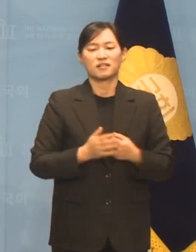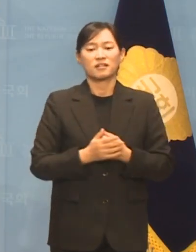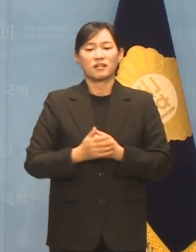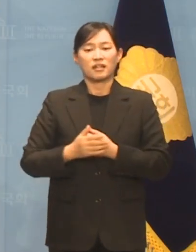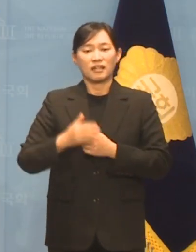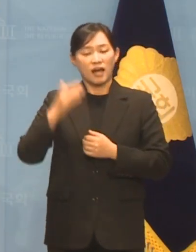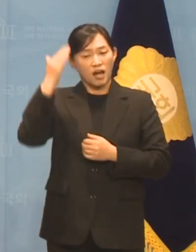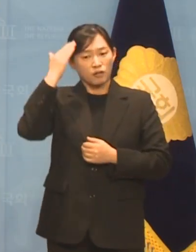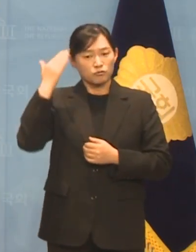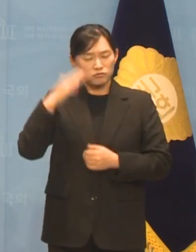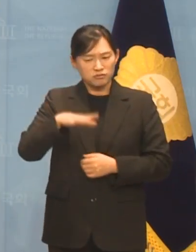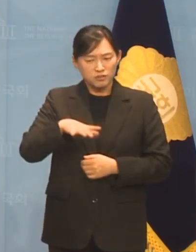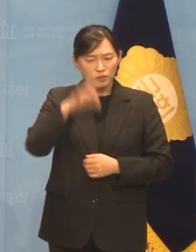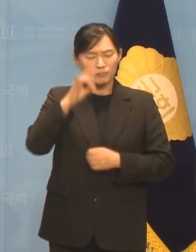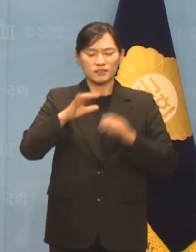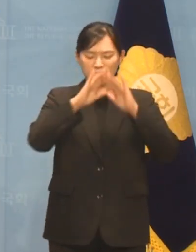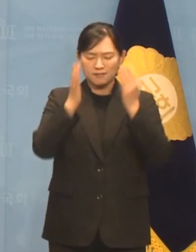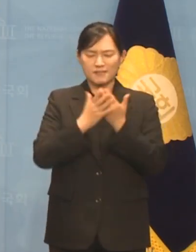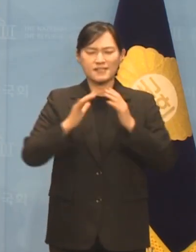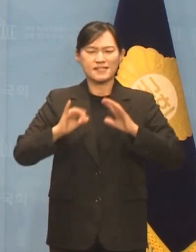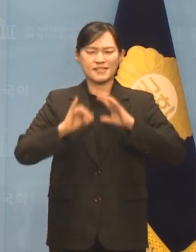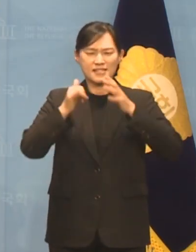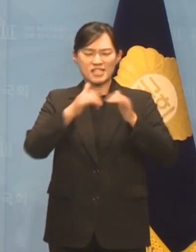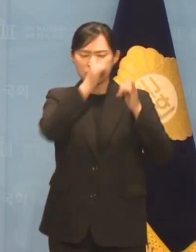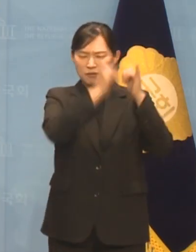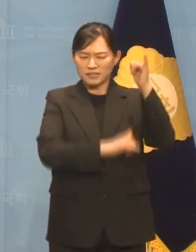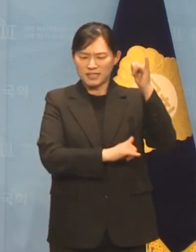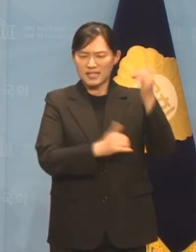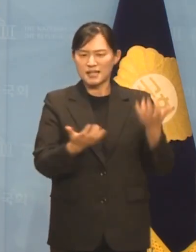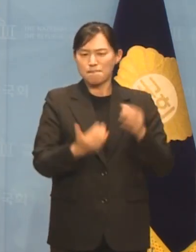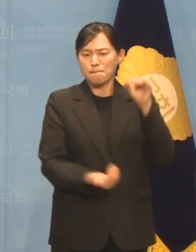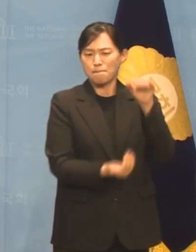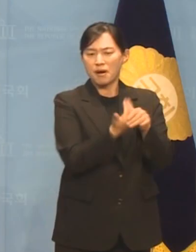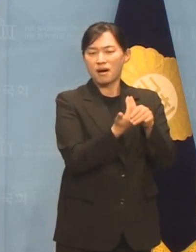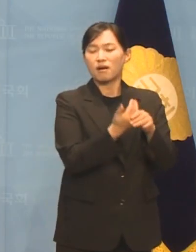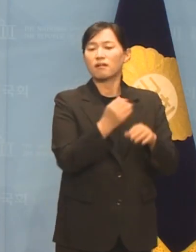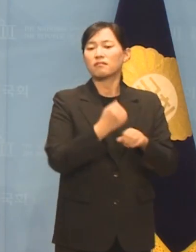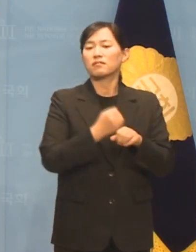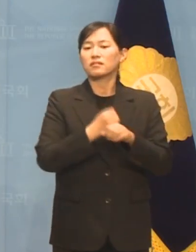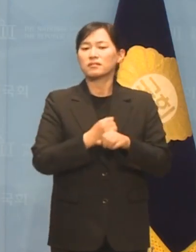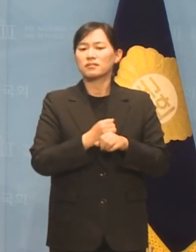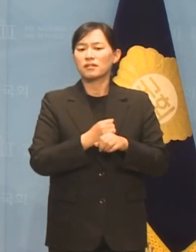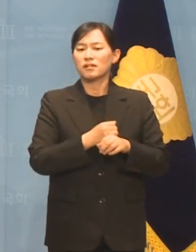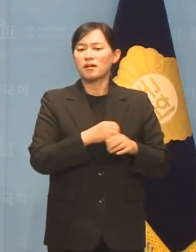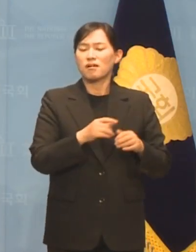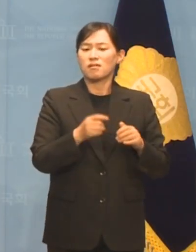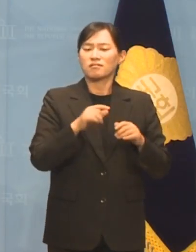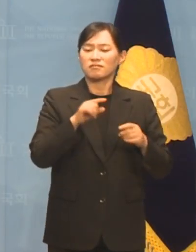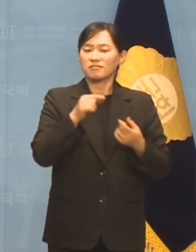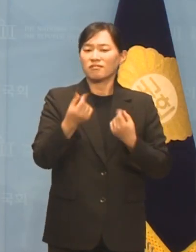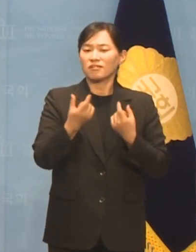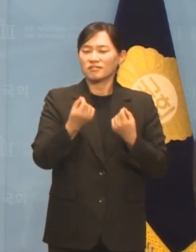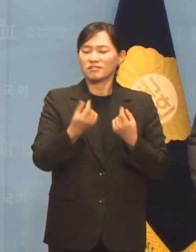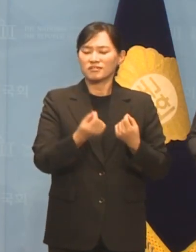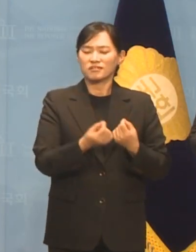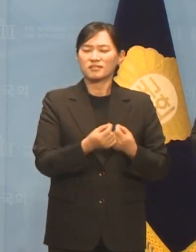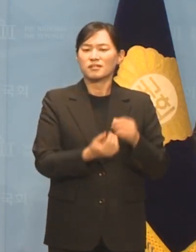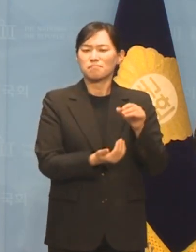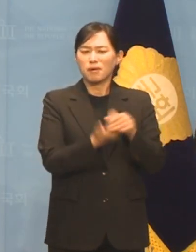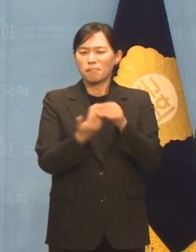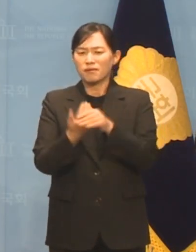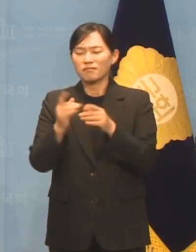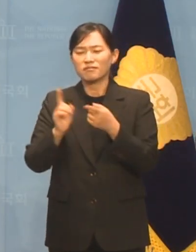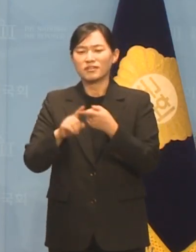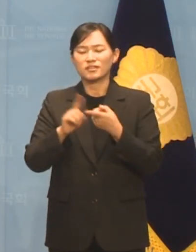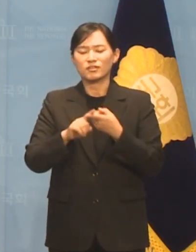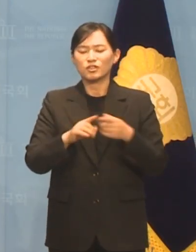헌정사 최초로 전 세계에 기록될 역사적인 일이 생길 거다 등의 폭동을 암시하는 글이 게시되며 직접적인